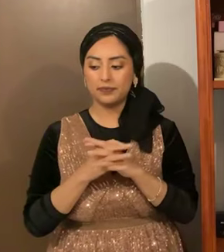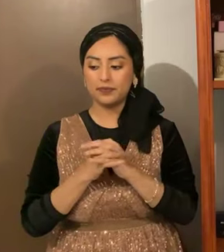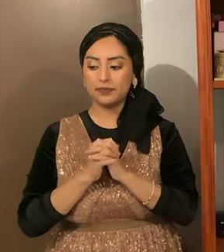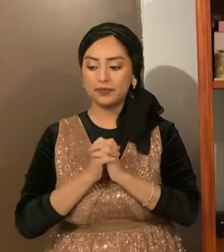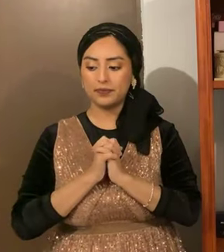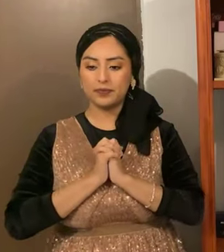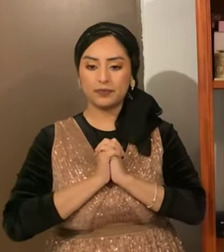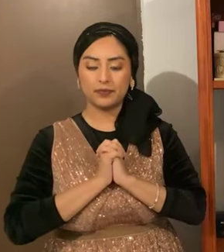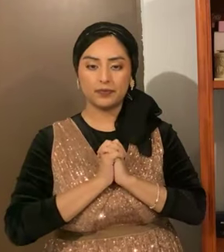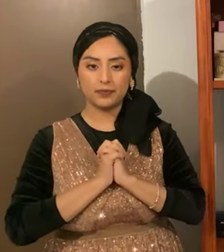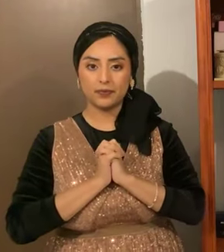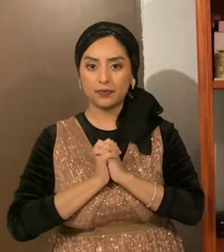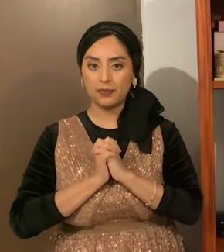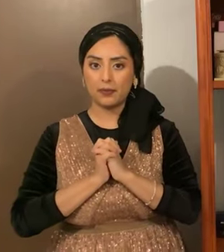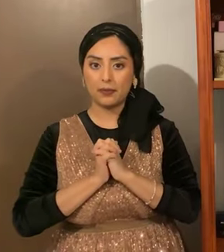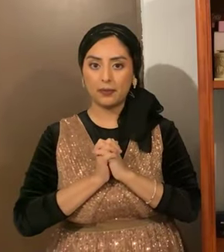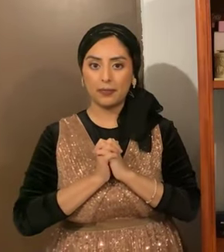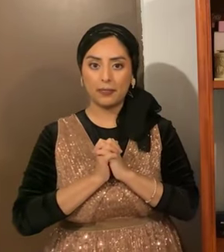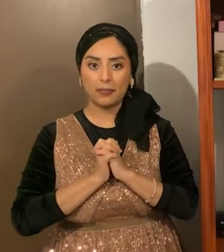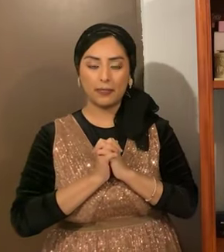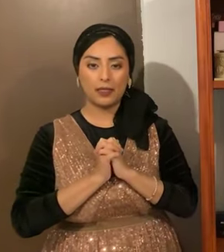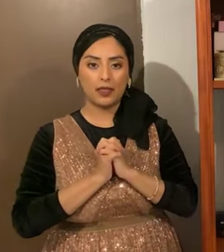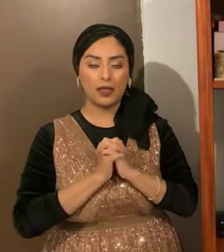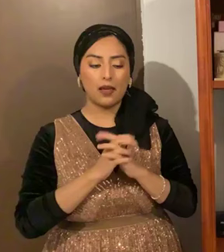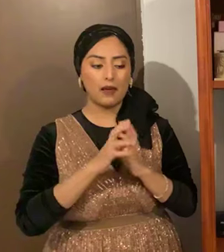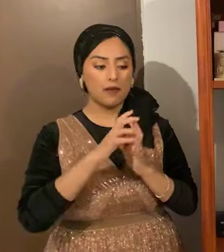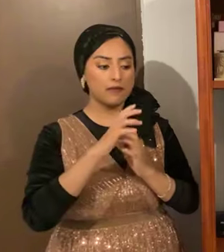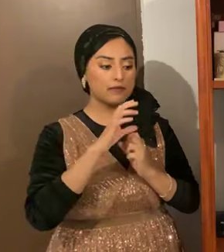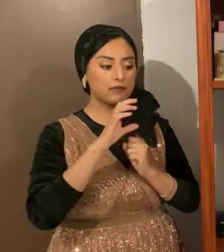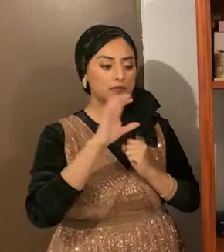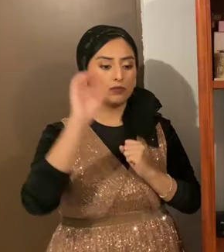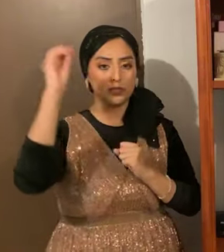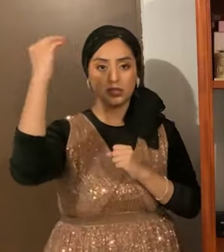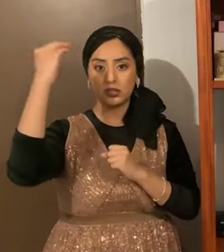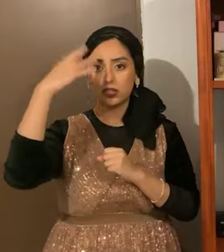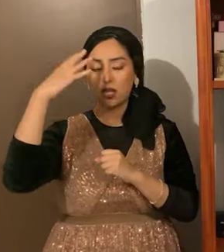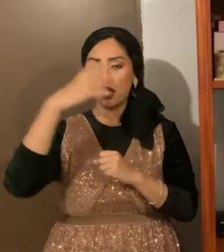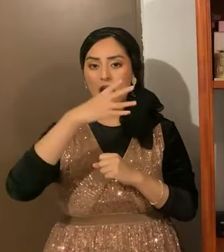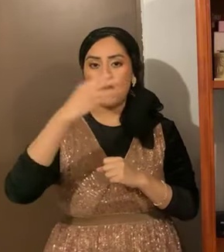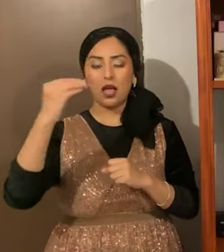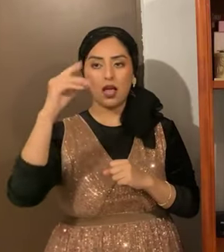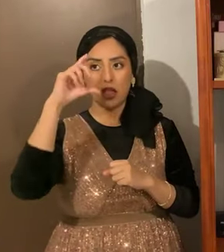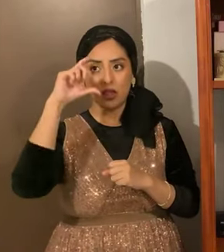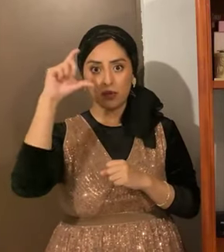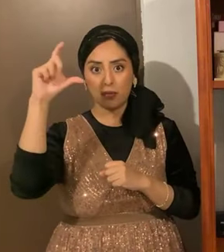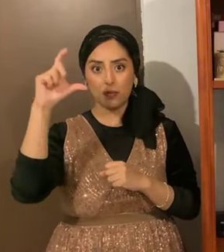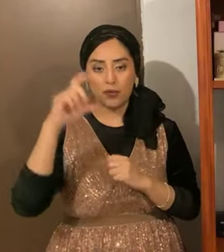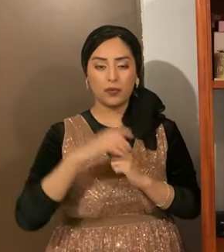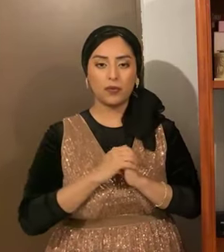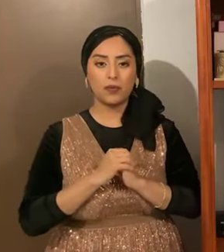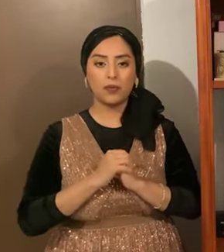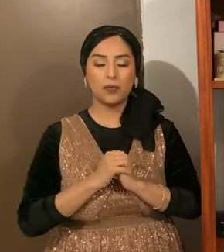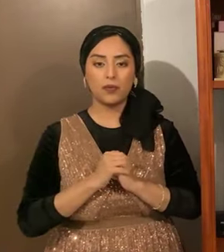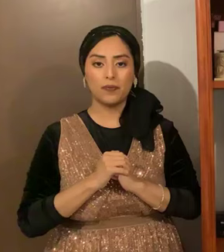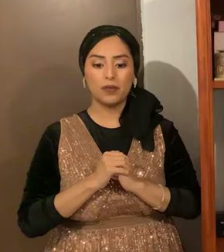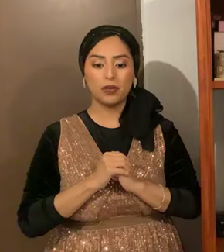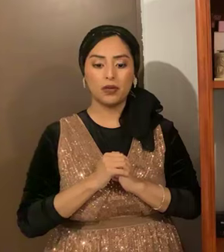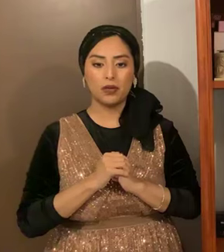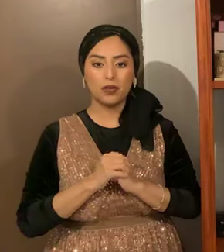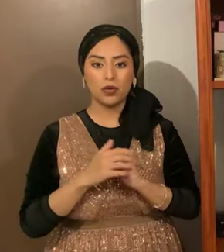decirlo, directamente entre el Sol y la Luna. Y entonces va a proyectar su